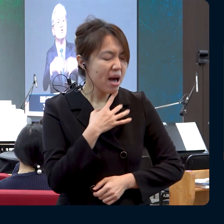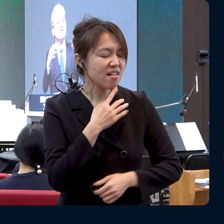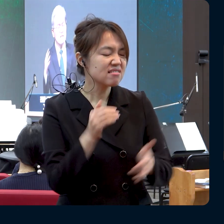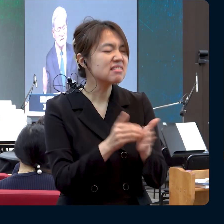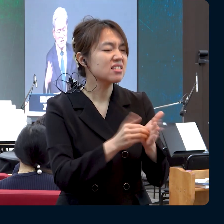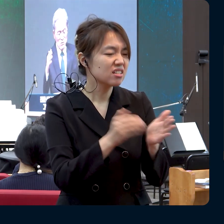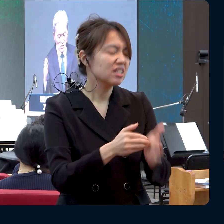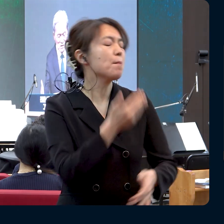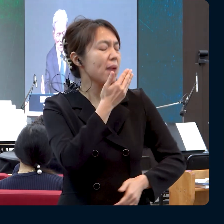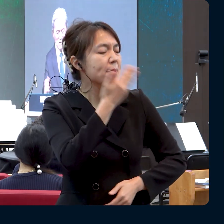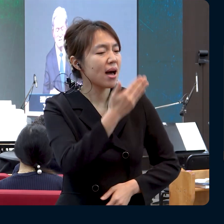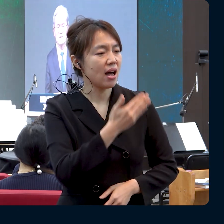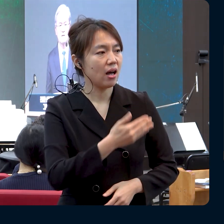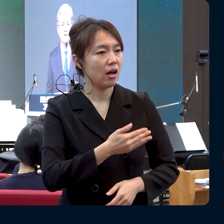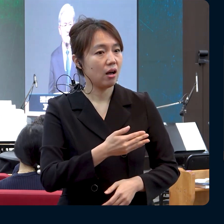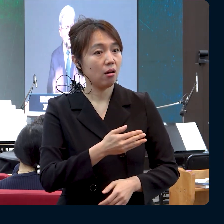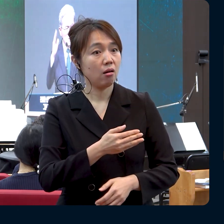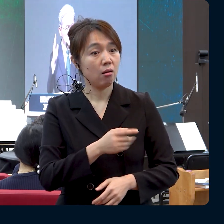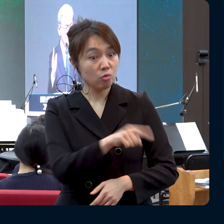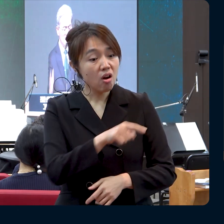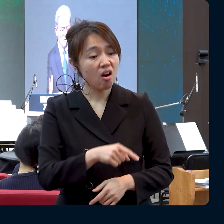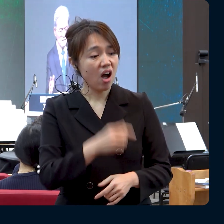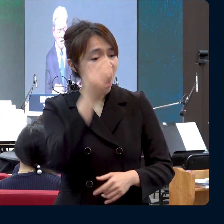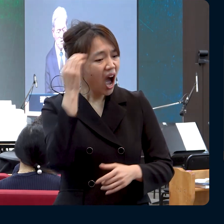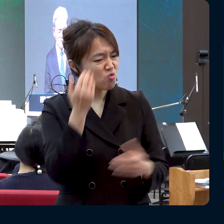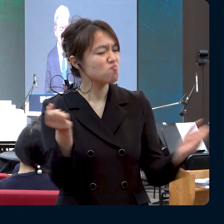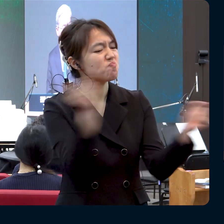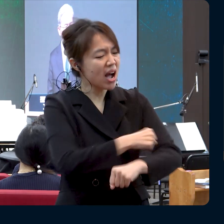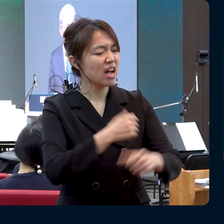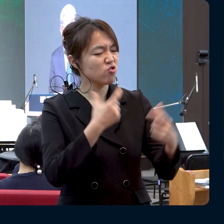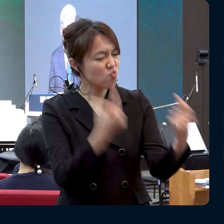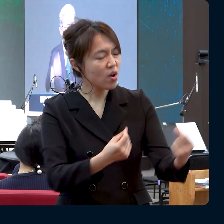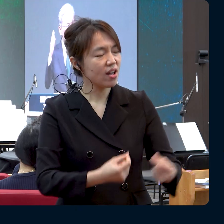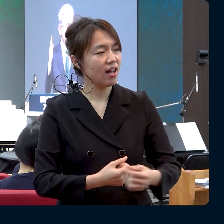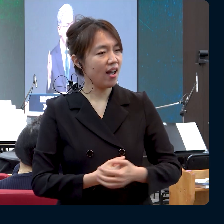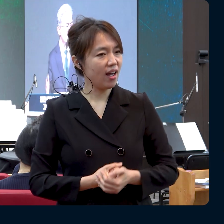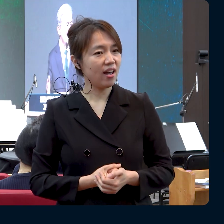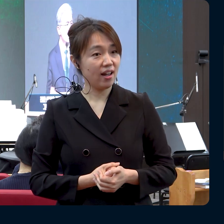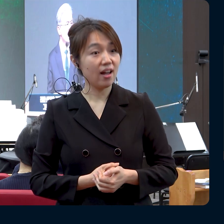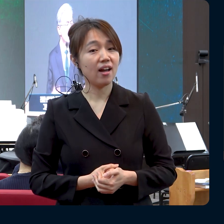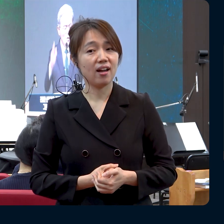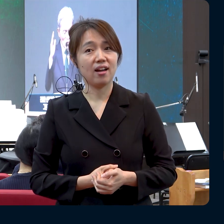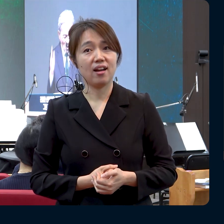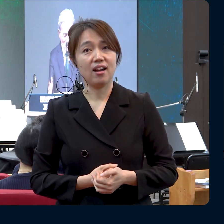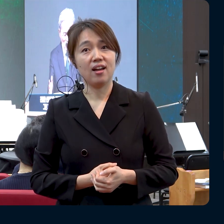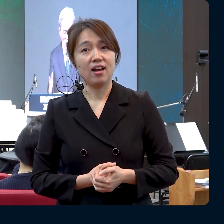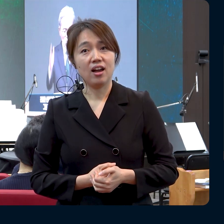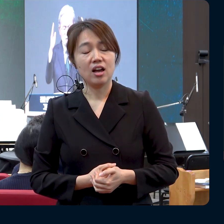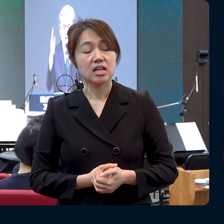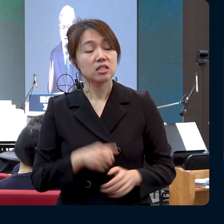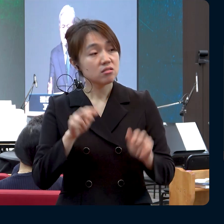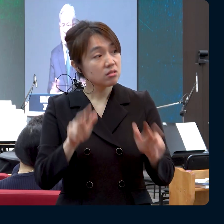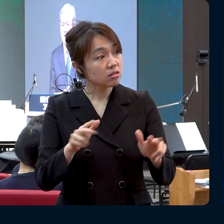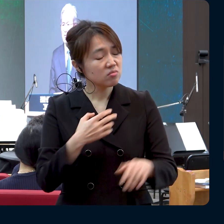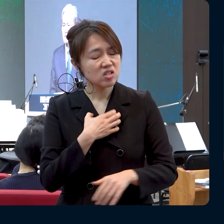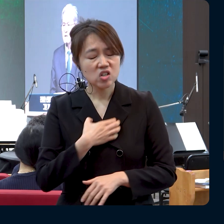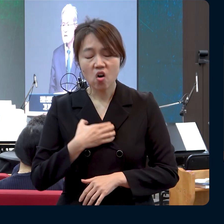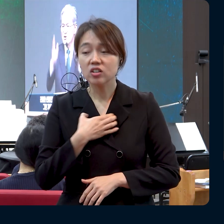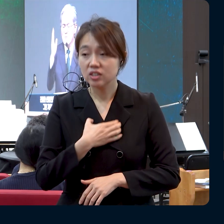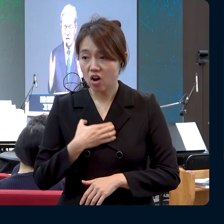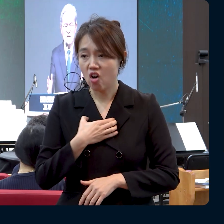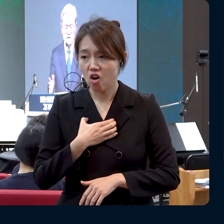나라를 무너뜨리는 그런 것이다. 내가 신앙이라고 한다면 지금 이 나라의 상황을 보면서 걱정하고 근심할